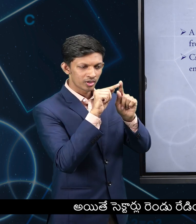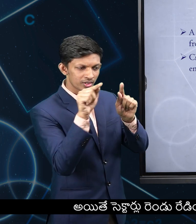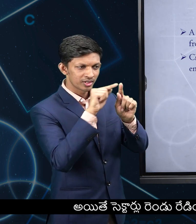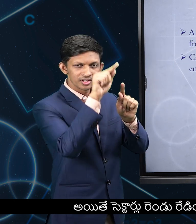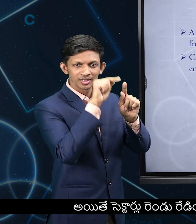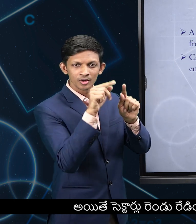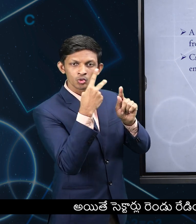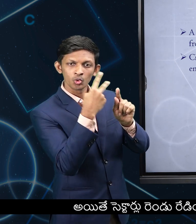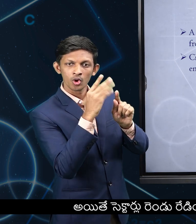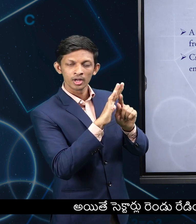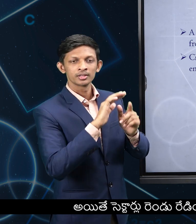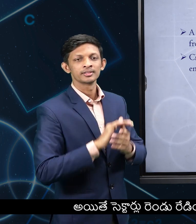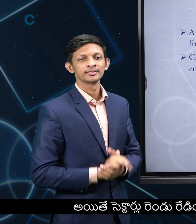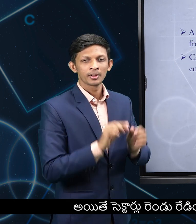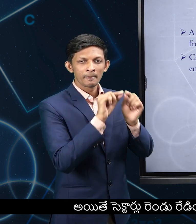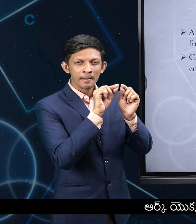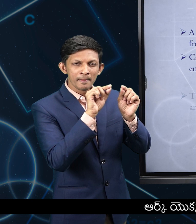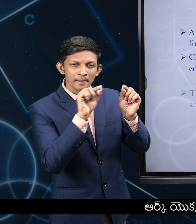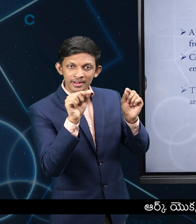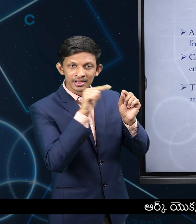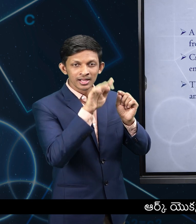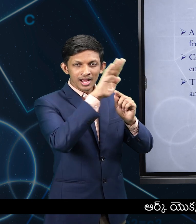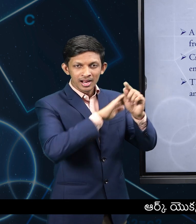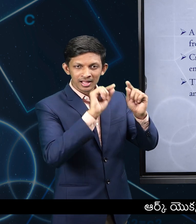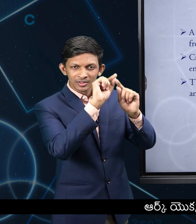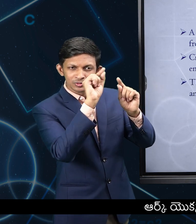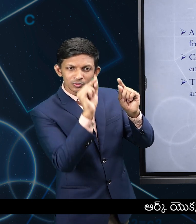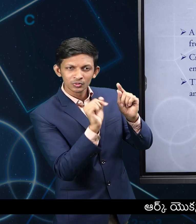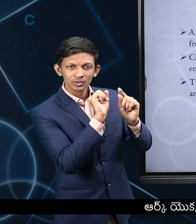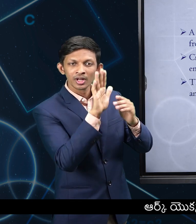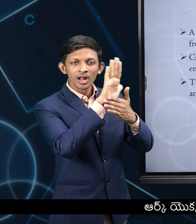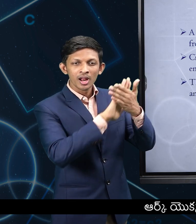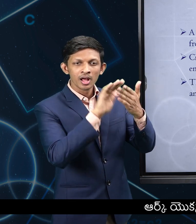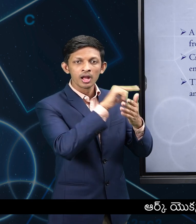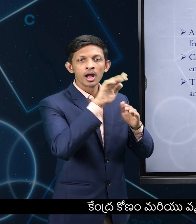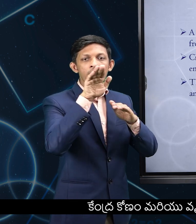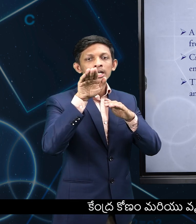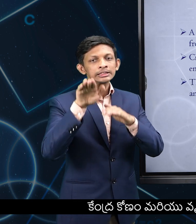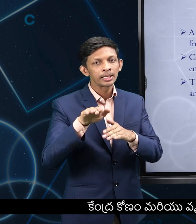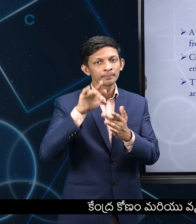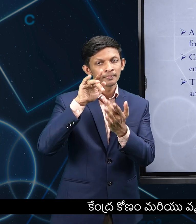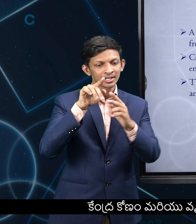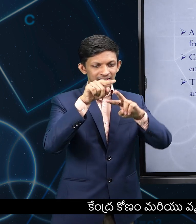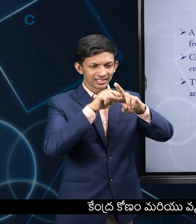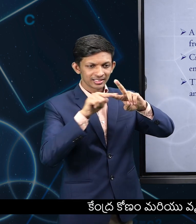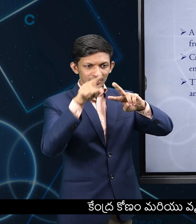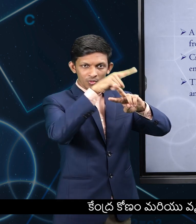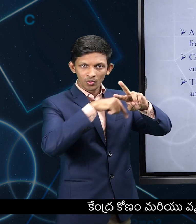ఆర్క్తో చుట్టబడిన ప్రాంతాలు. ఆర్క్ యొక్క పొడవు మరియు సెక్టార్ వైశాల్యం కేంద్ర కోణం మరియు వృత్తం